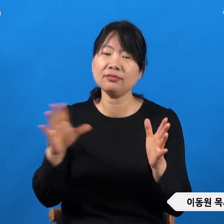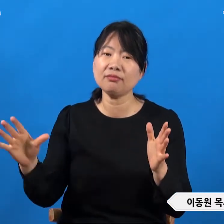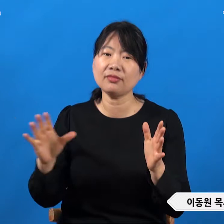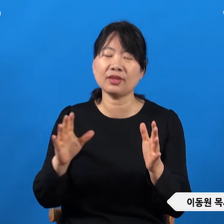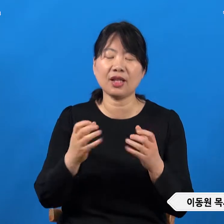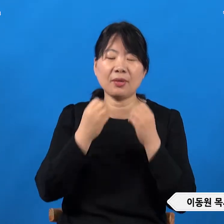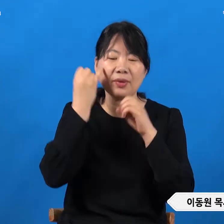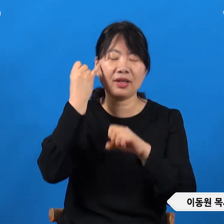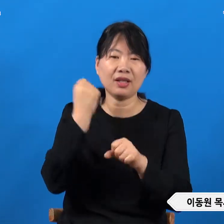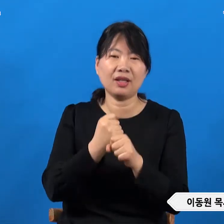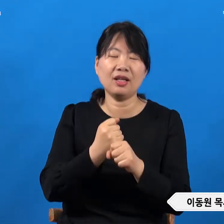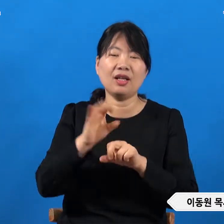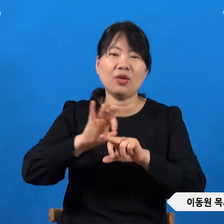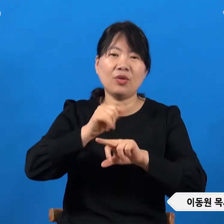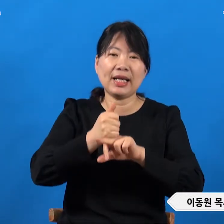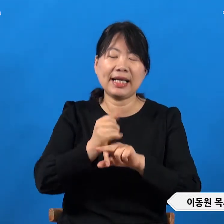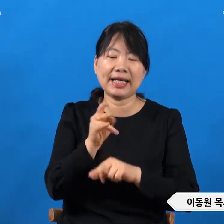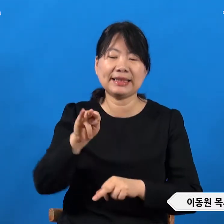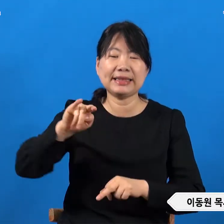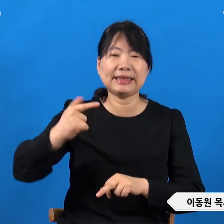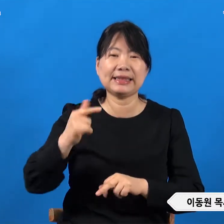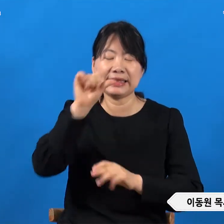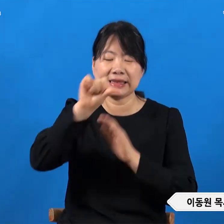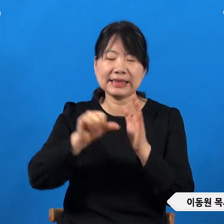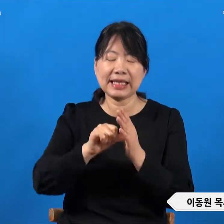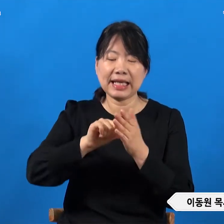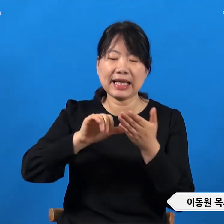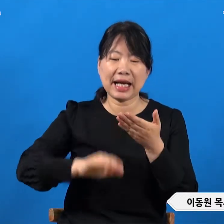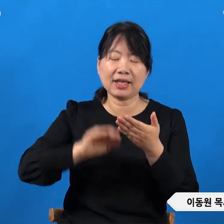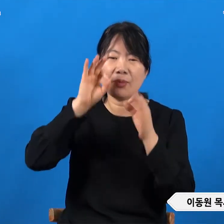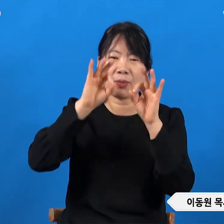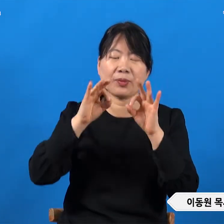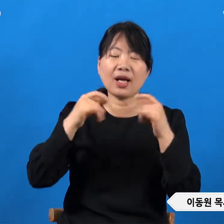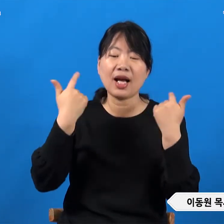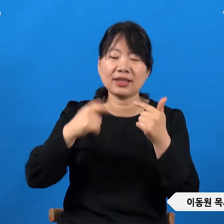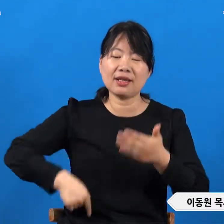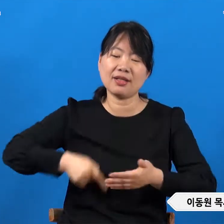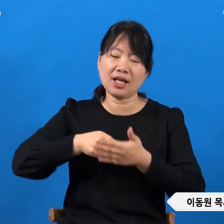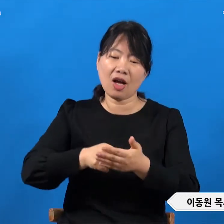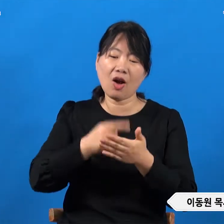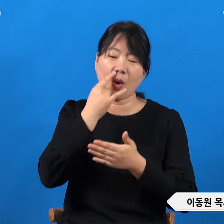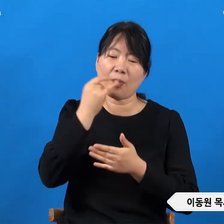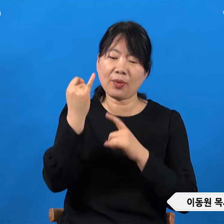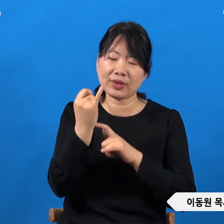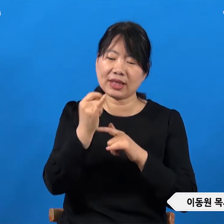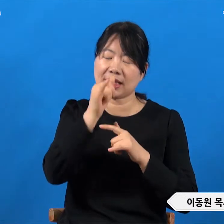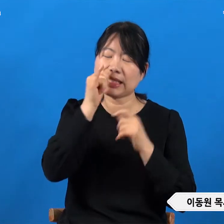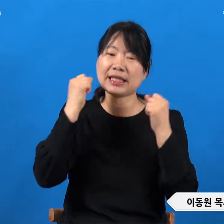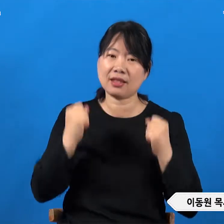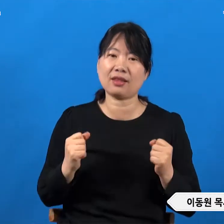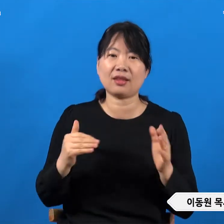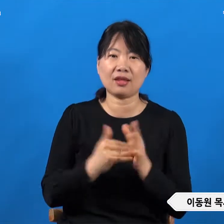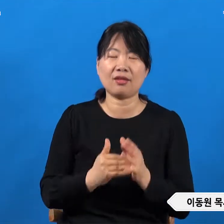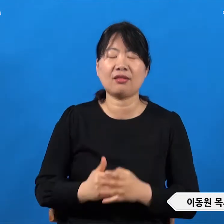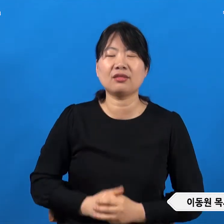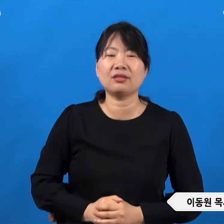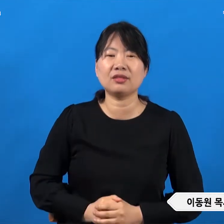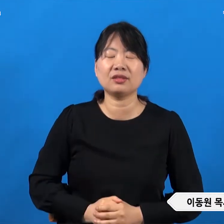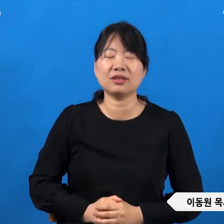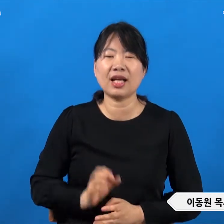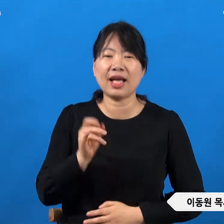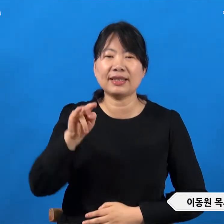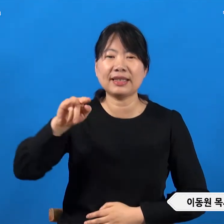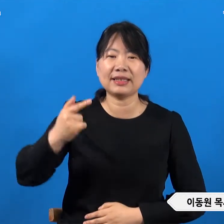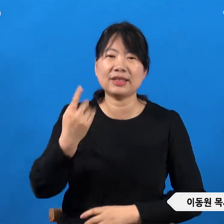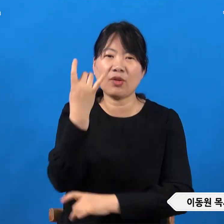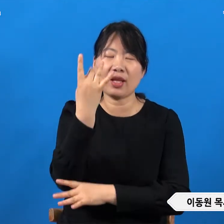유명한 발명왕 에디슨의 인생의 배후에는 초지일관한 어머니가 있었다고 합니다.